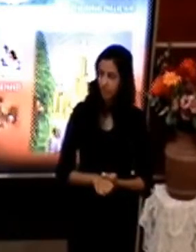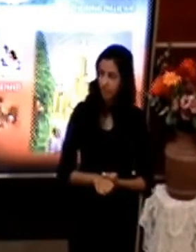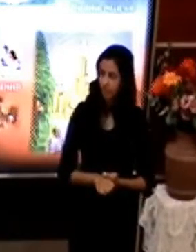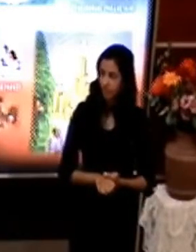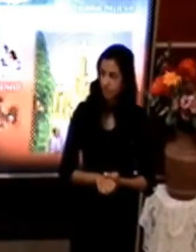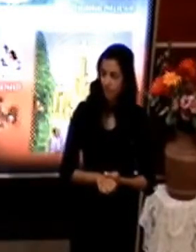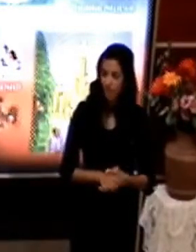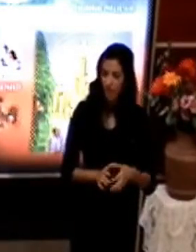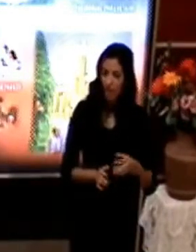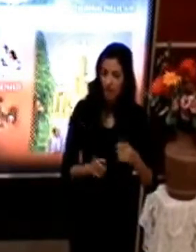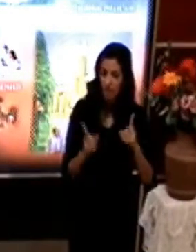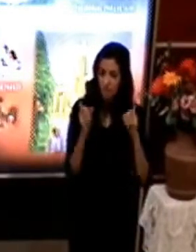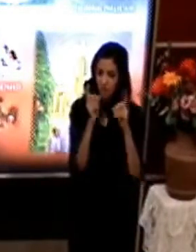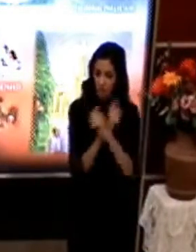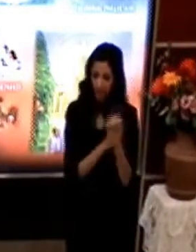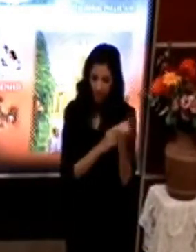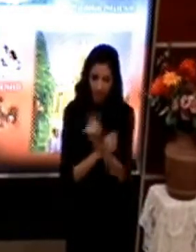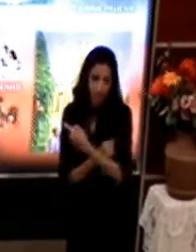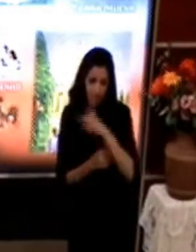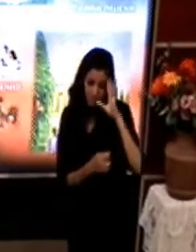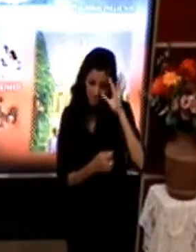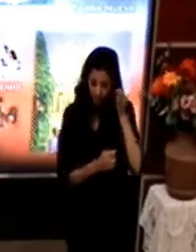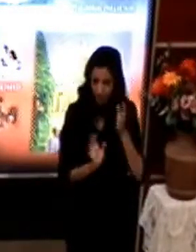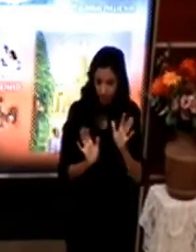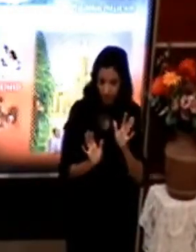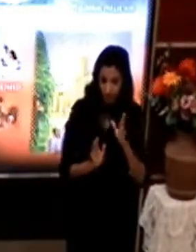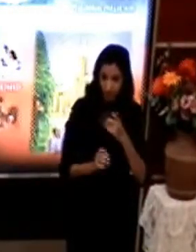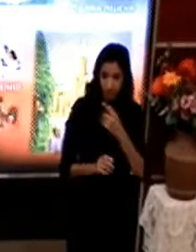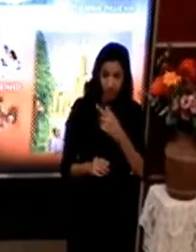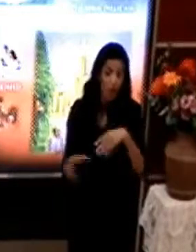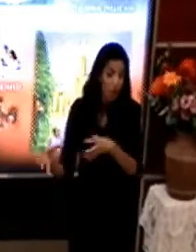cuál es su problema que tiene, ¿no? Nosotros tenemos ese problema y bueno,